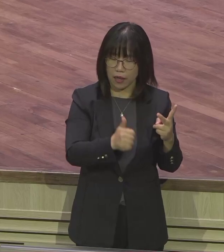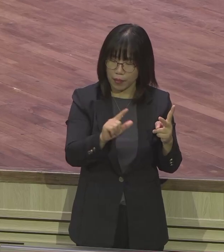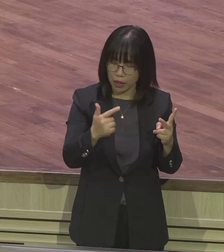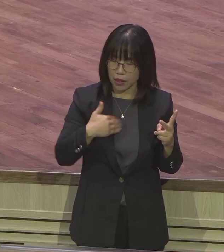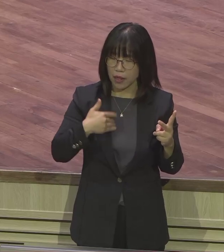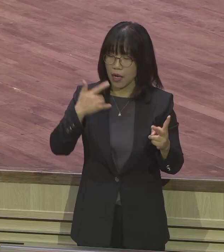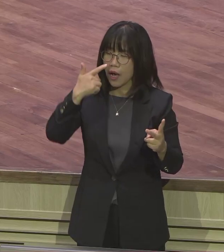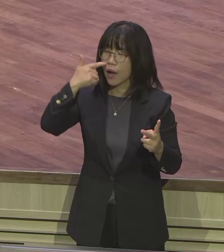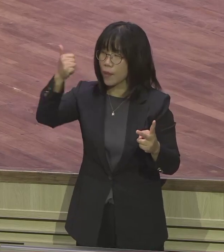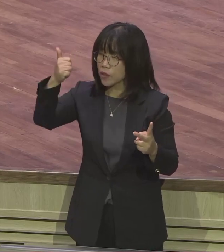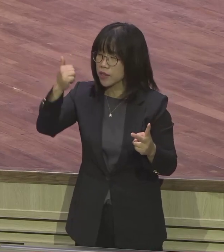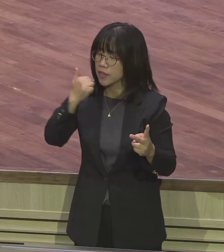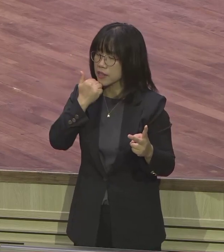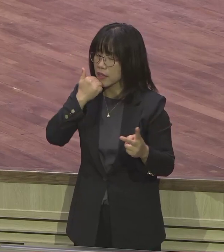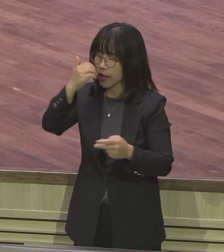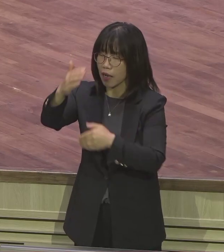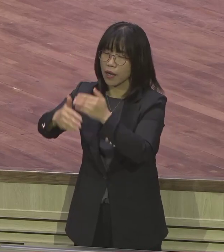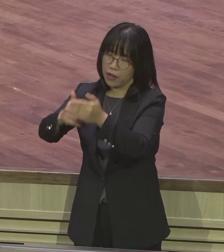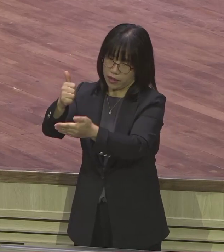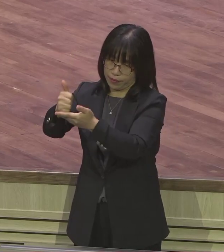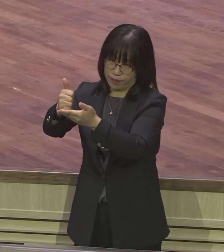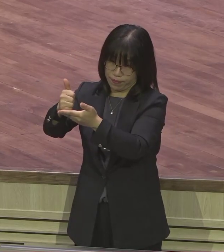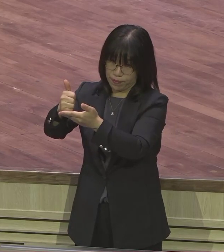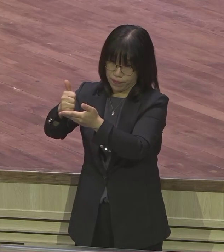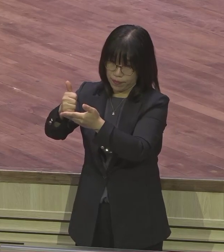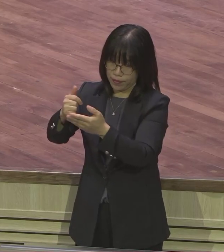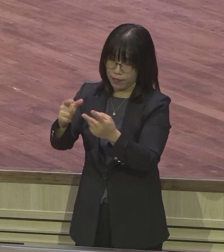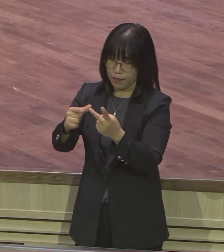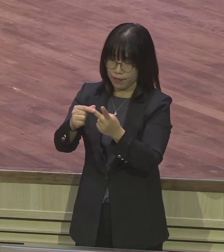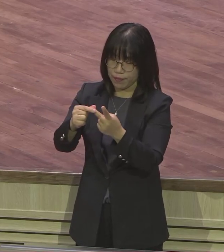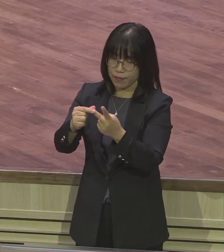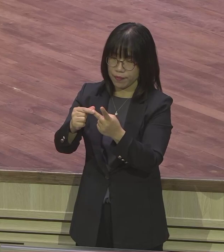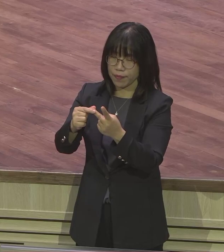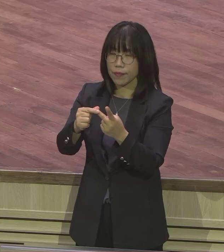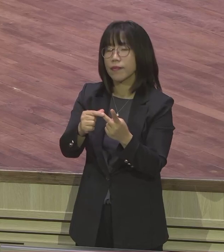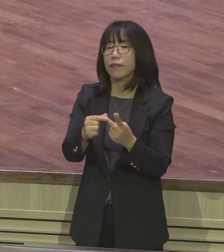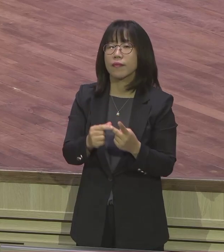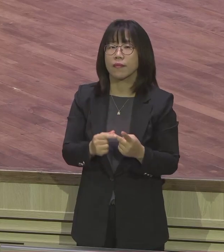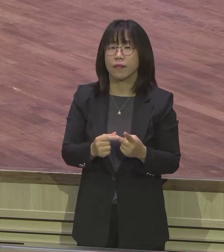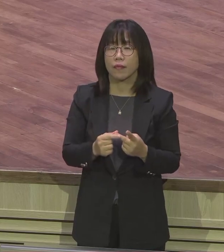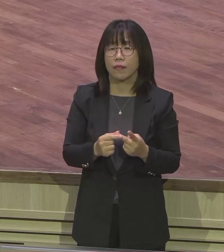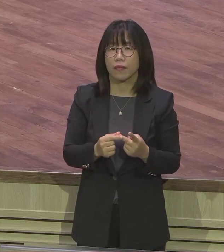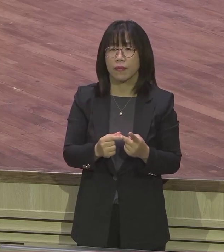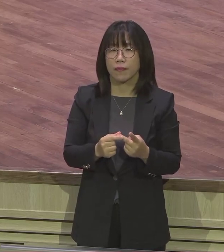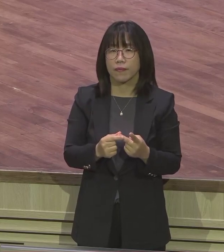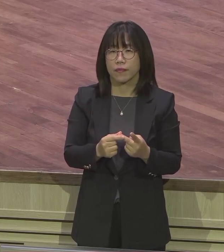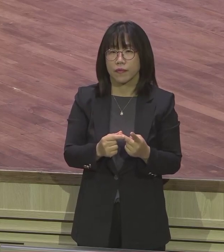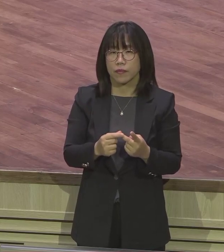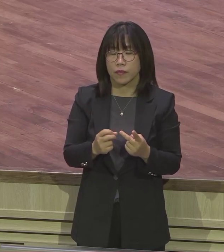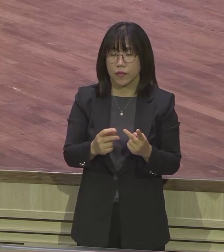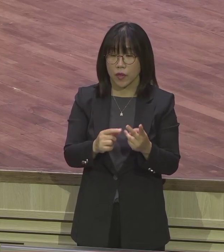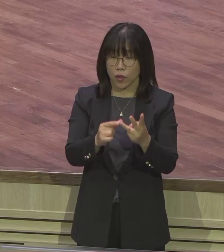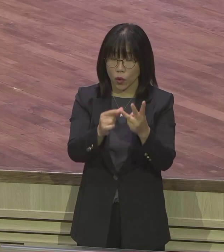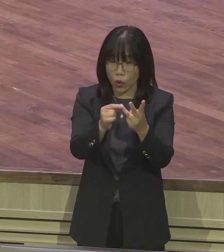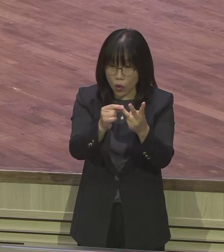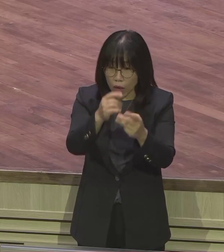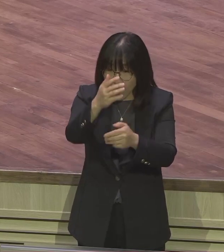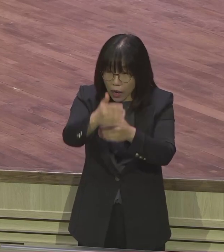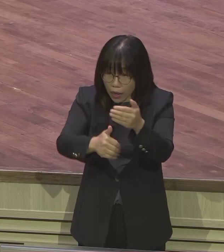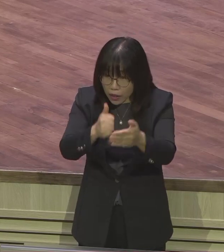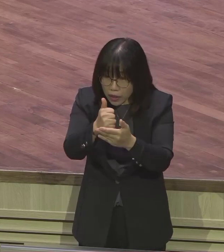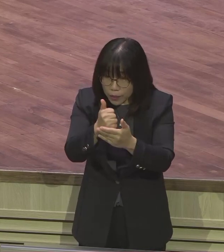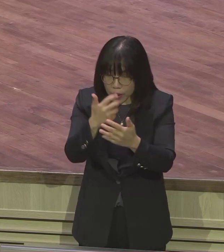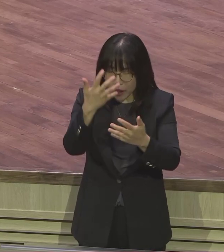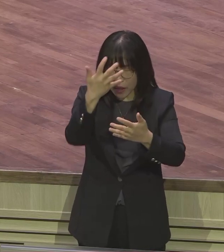아버지인 이삭의 하나님께 희생자사를 드렸다 그렇게 말하고 있어. 또 하나님이 이상 중에 나타나서